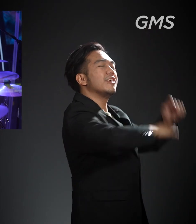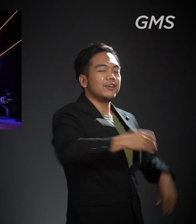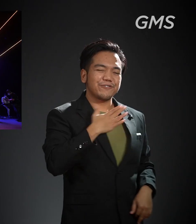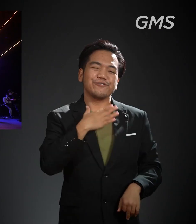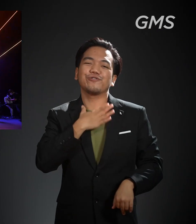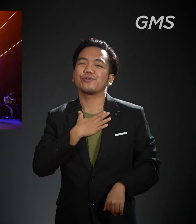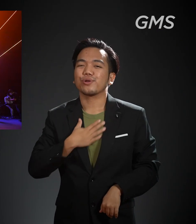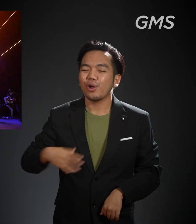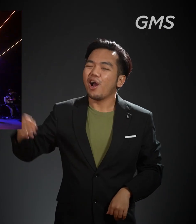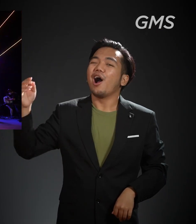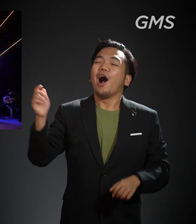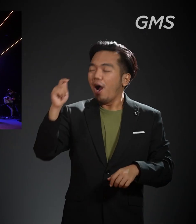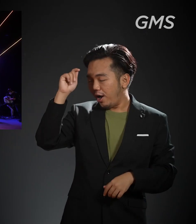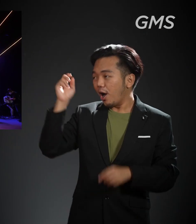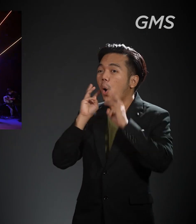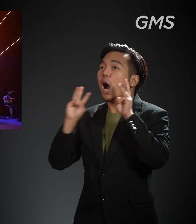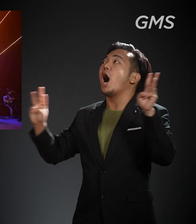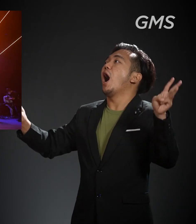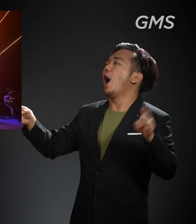dipuji, ku kagum